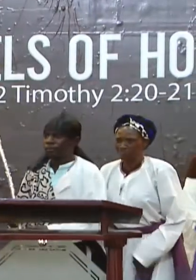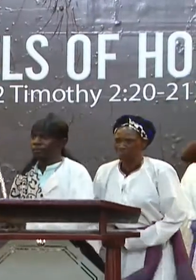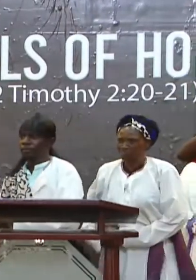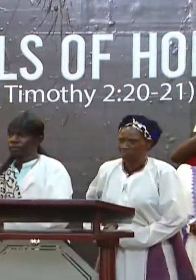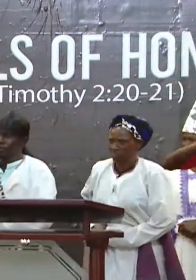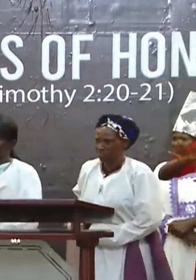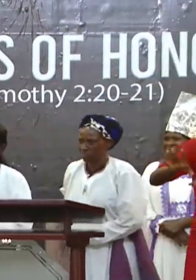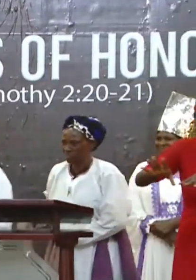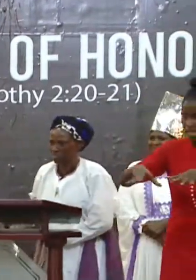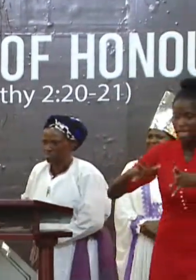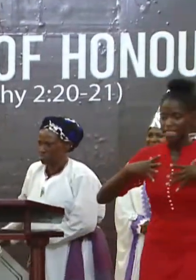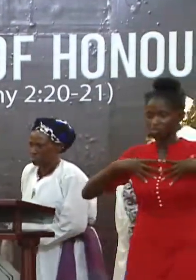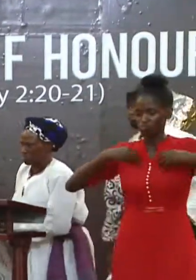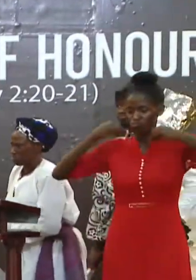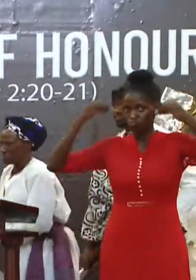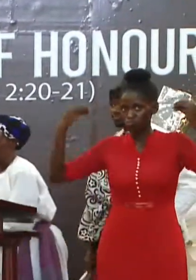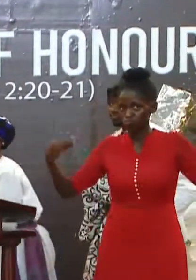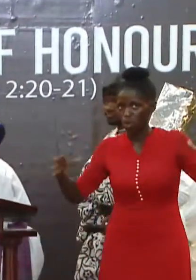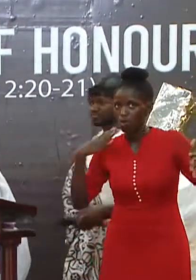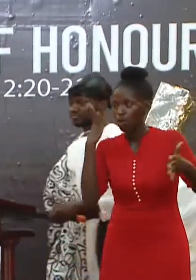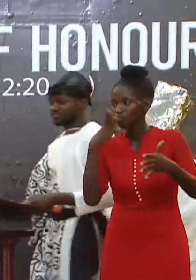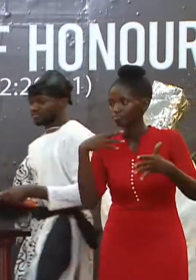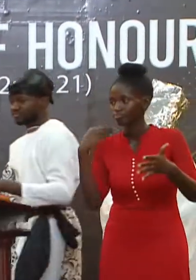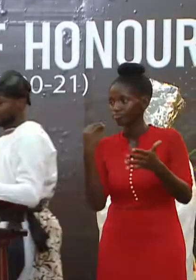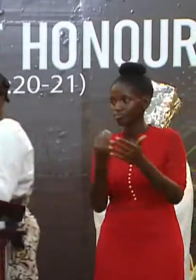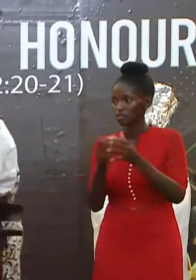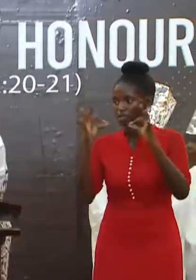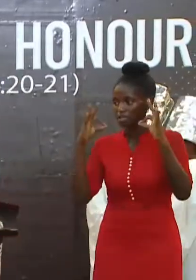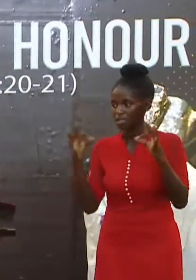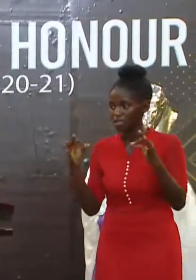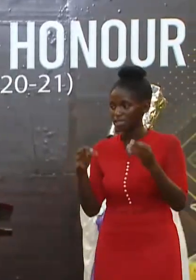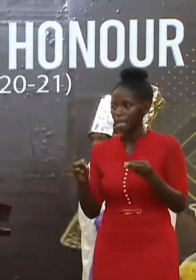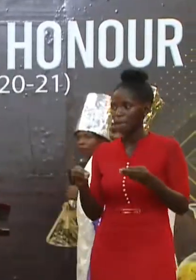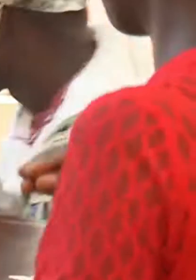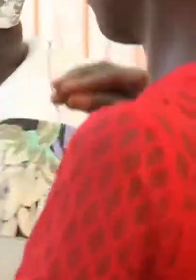vasuti bakwambule ebyekitiibwa byonna babyambaze esta